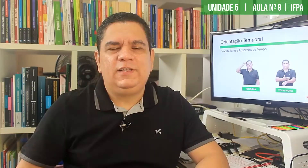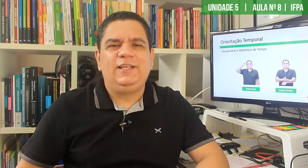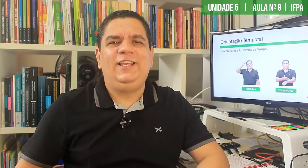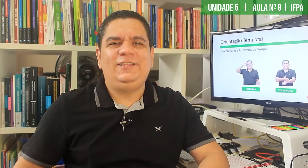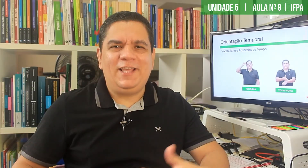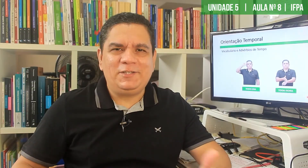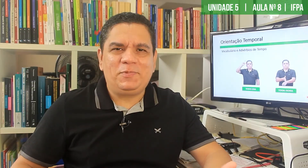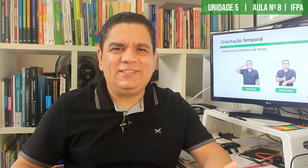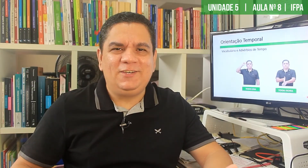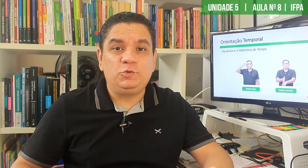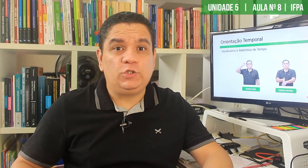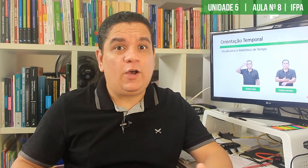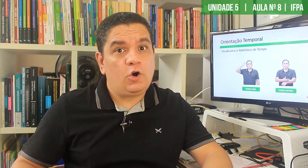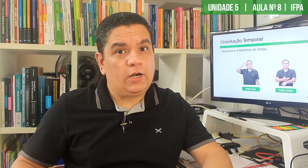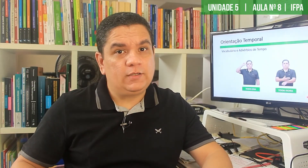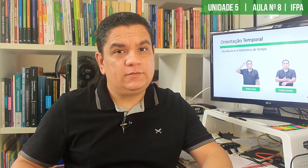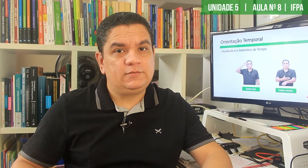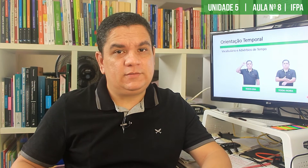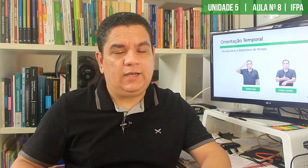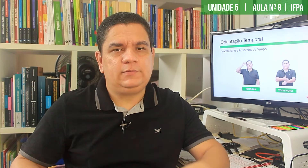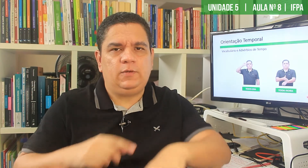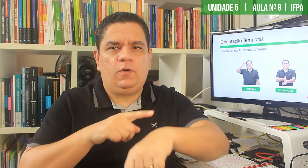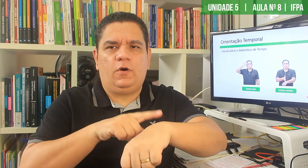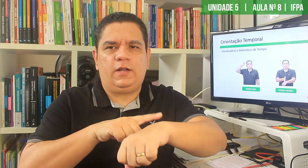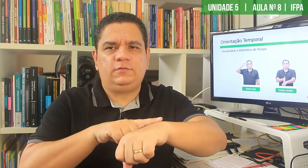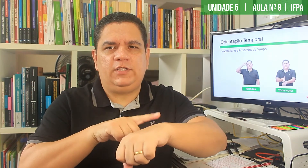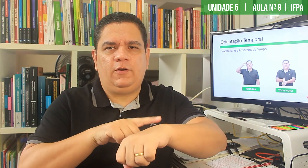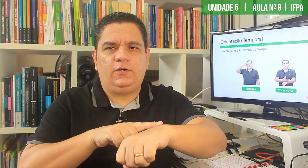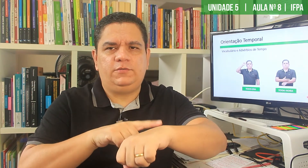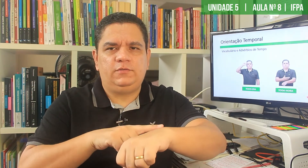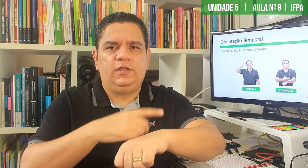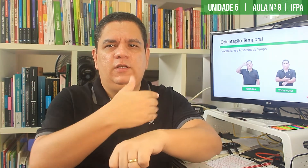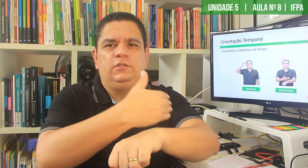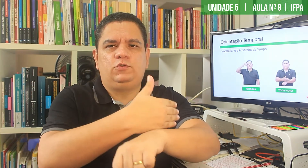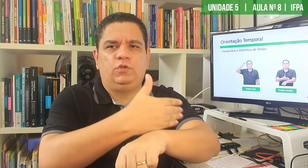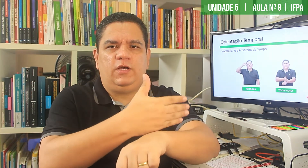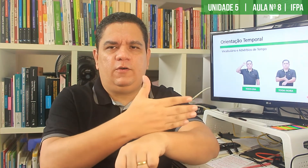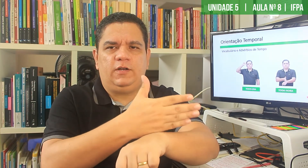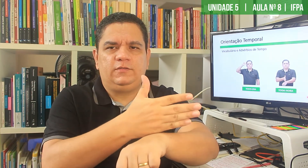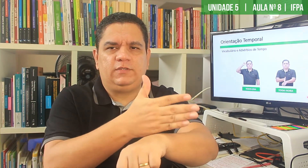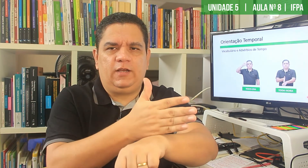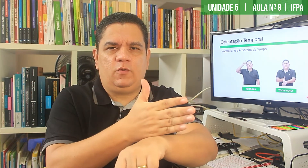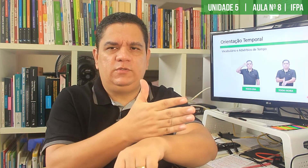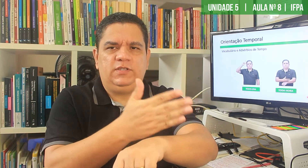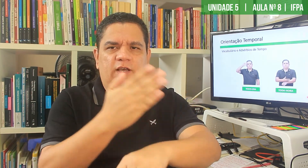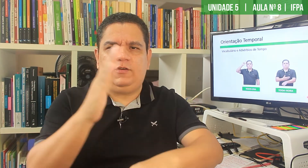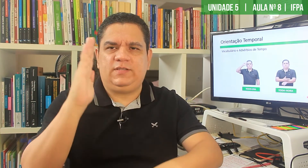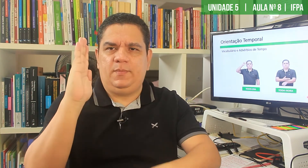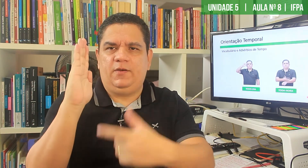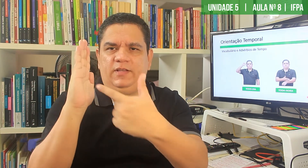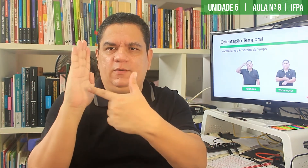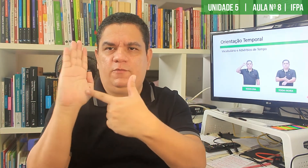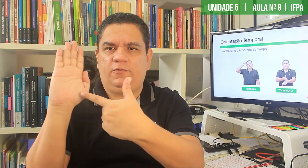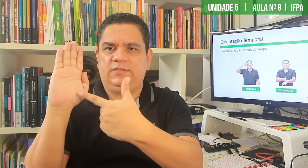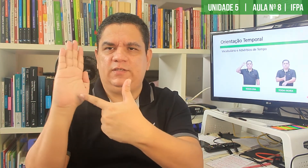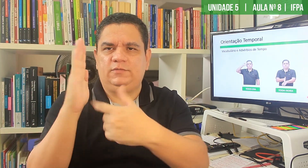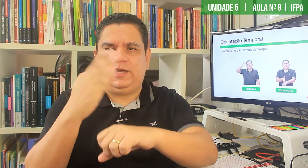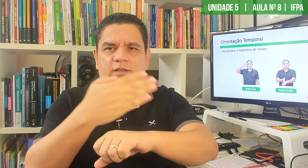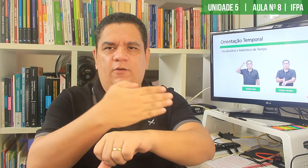E tem a expressão toda hora. Tá? Então, hora de relógio, toda hora. Tá? Como se a nossa mão é essa configuração, tá? A nossa